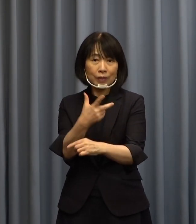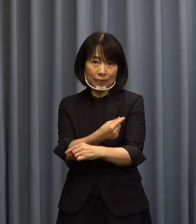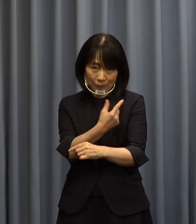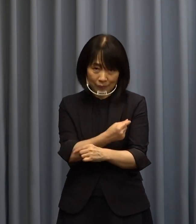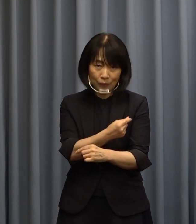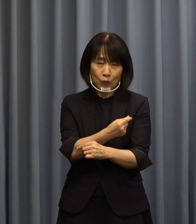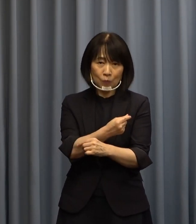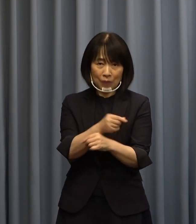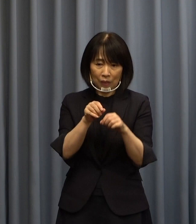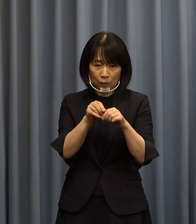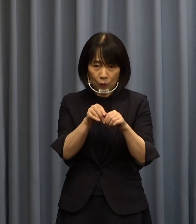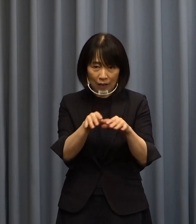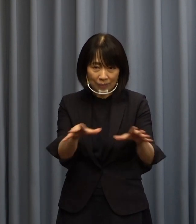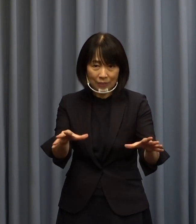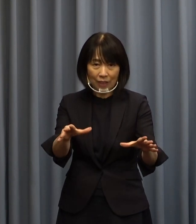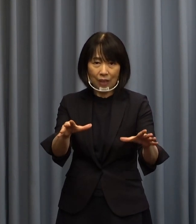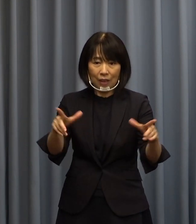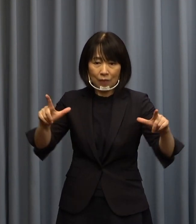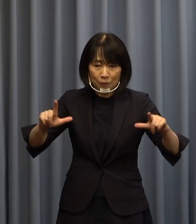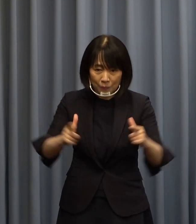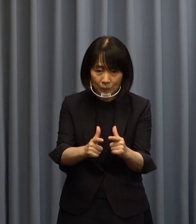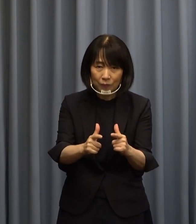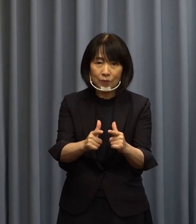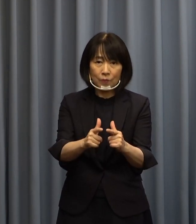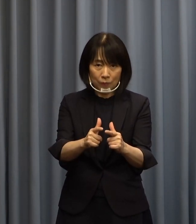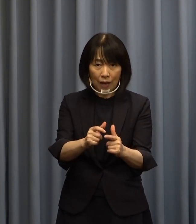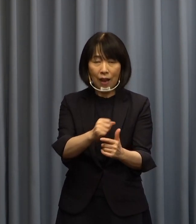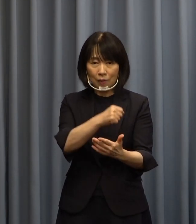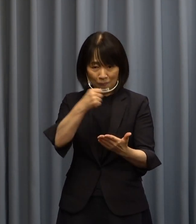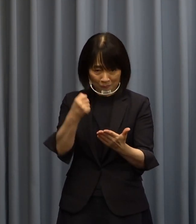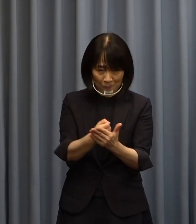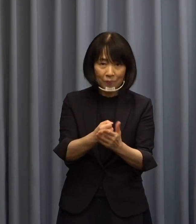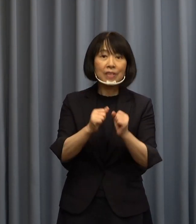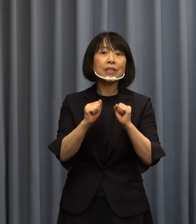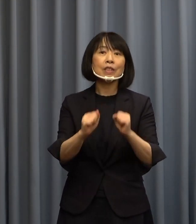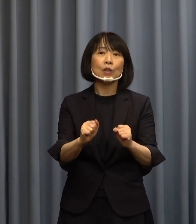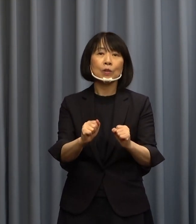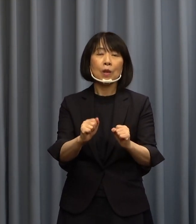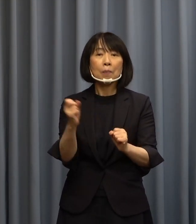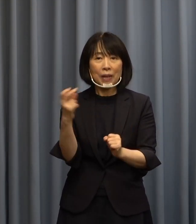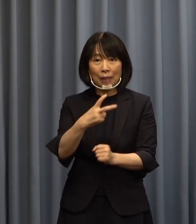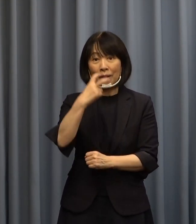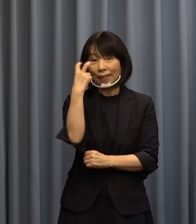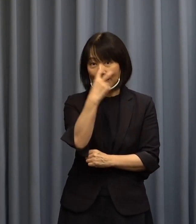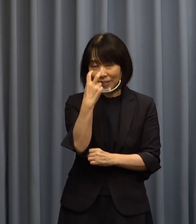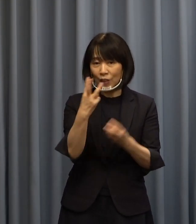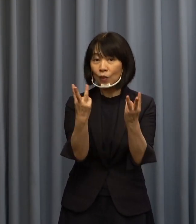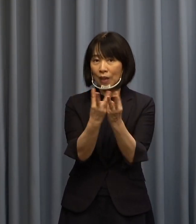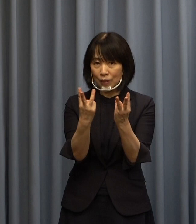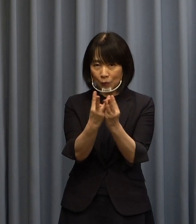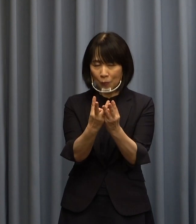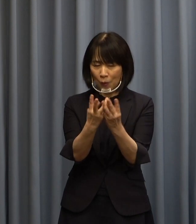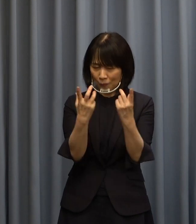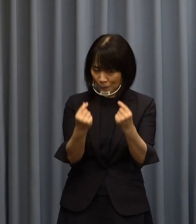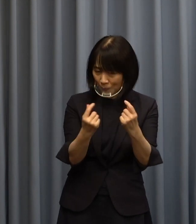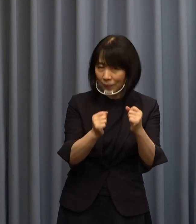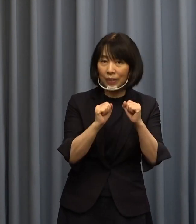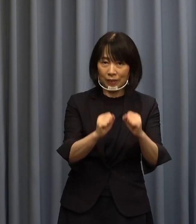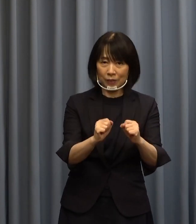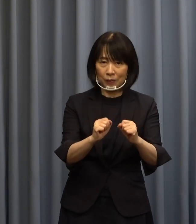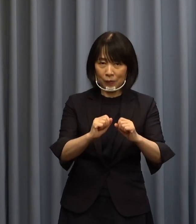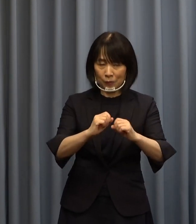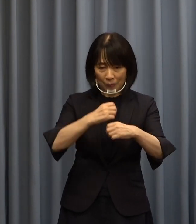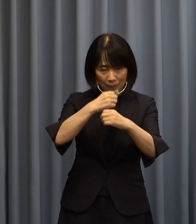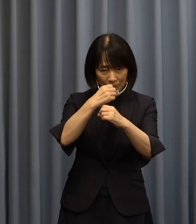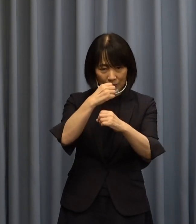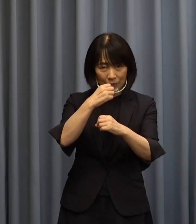入などが今功を奏している、あるいはその検査数の多さ、あるいはその疫学調査の、しつこくやっているとい